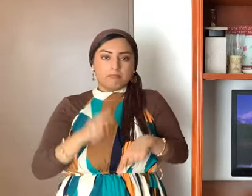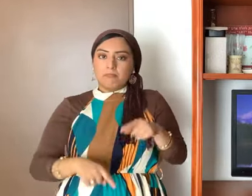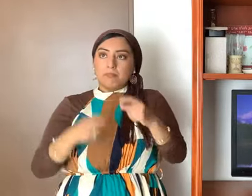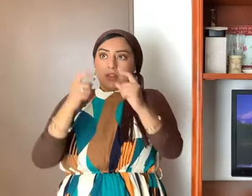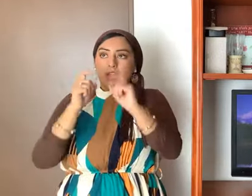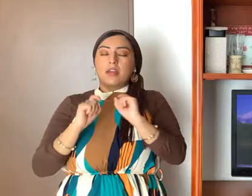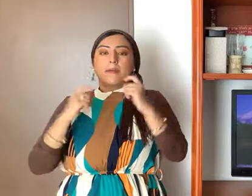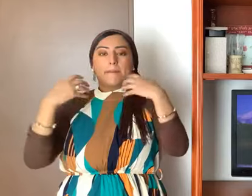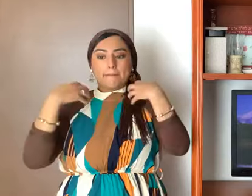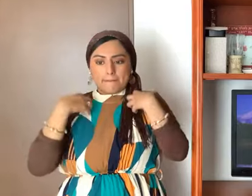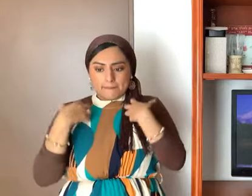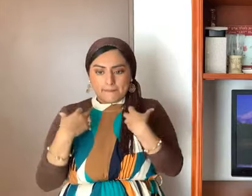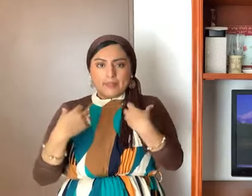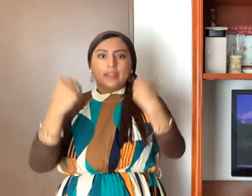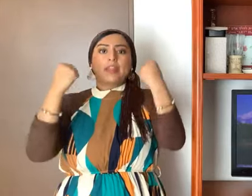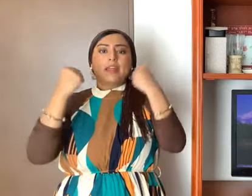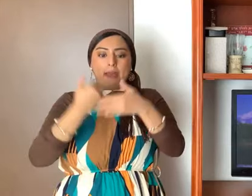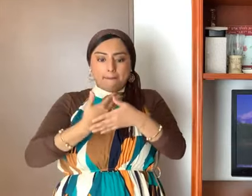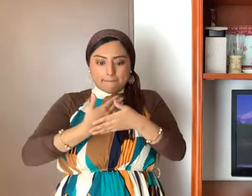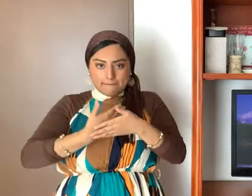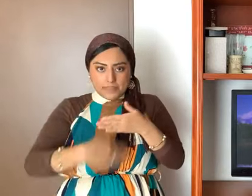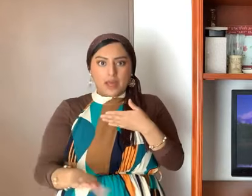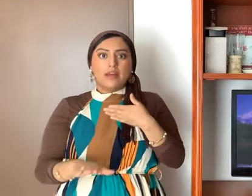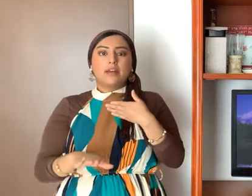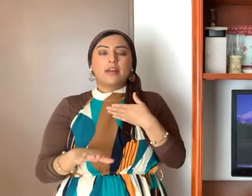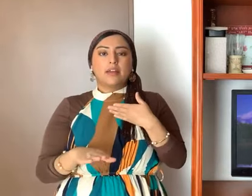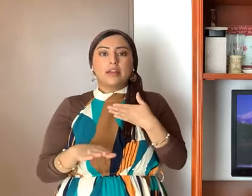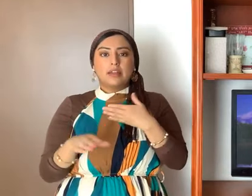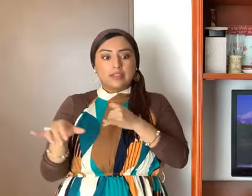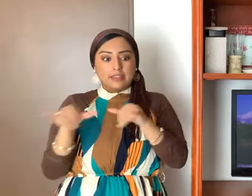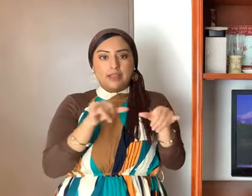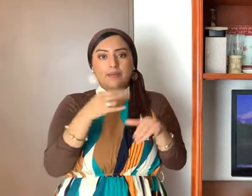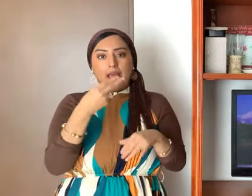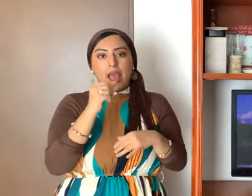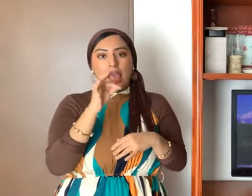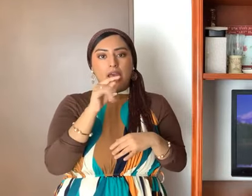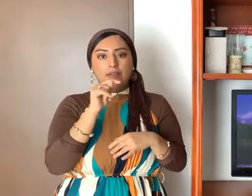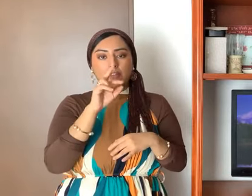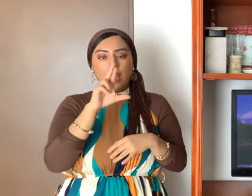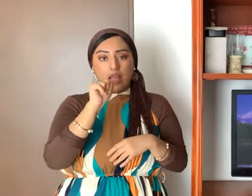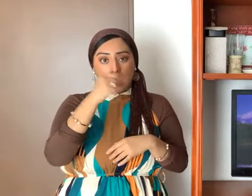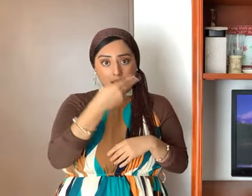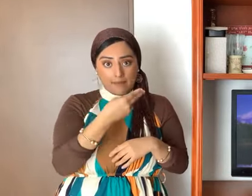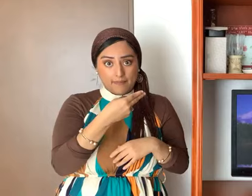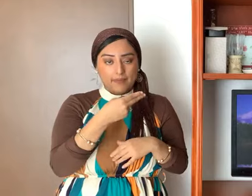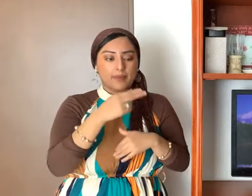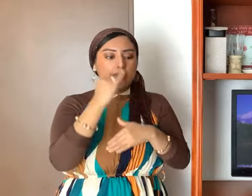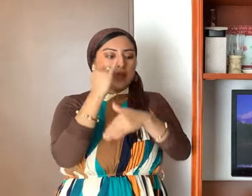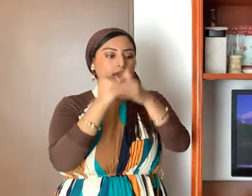fuerzas para concebir. Miren, lo mismo de lo que habla en la Haftará, en Isaías